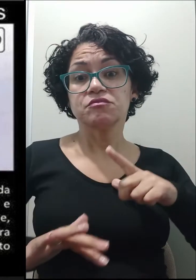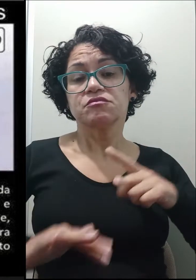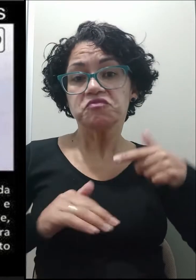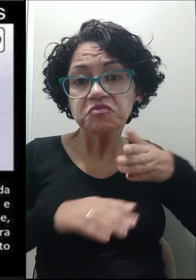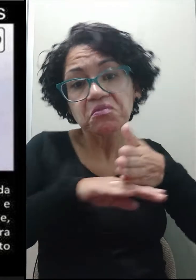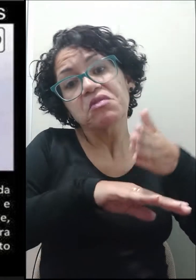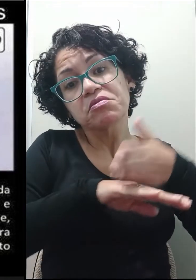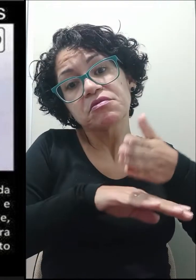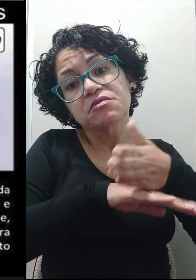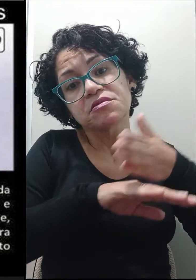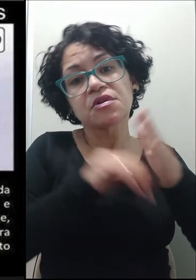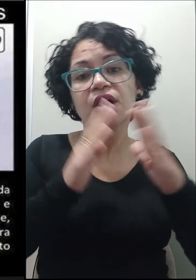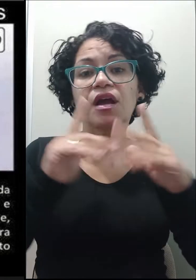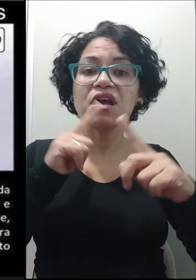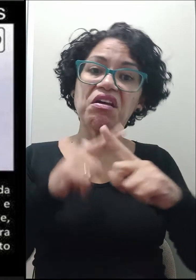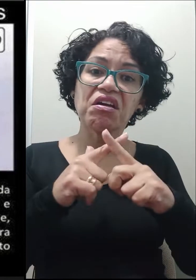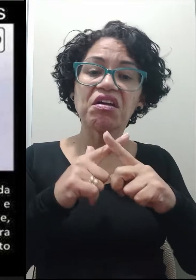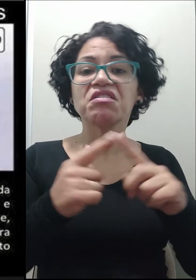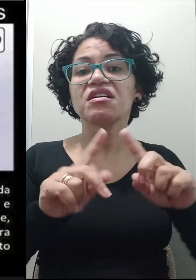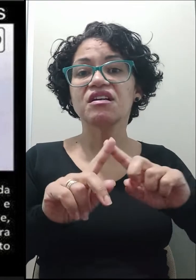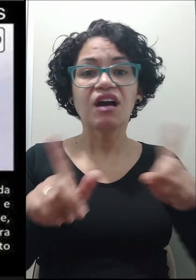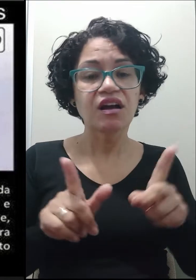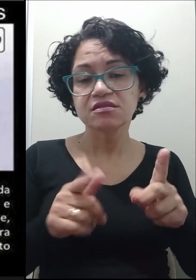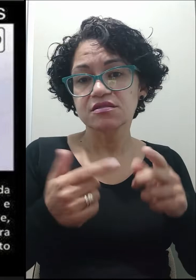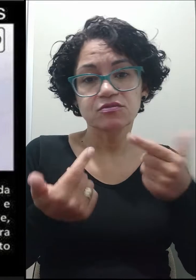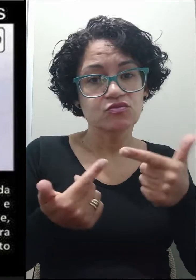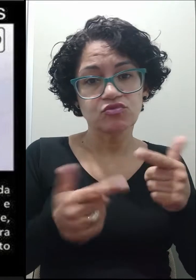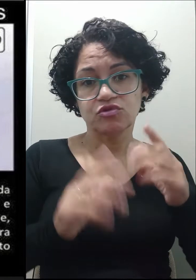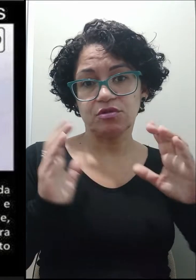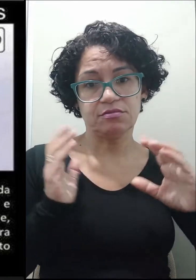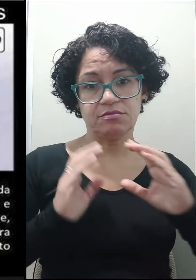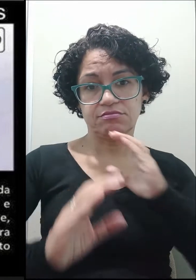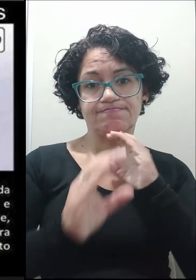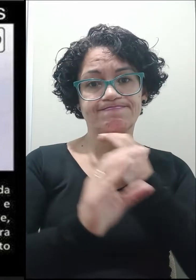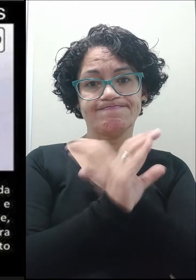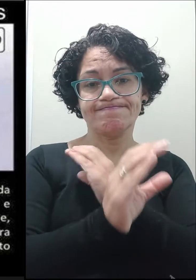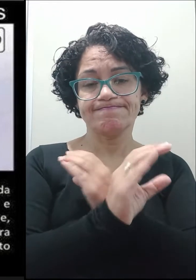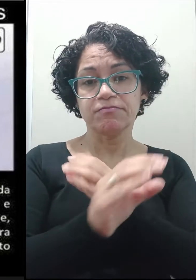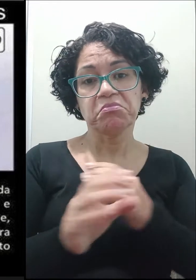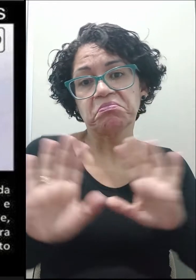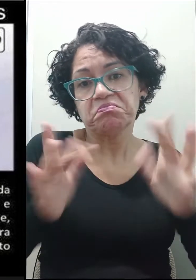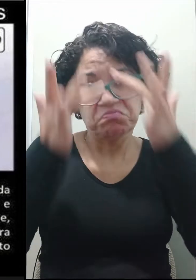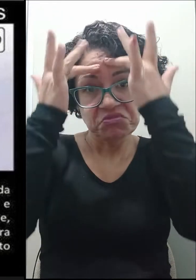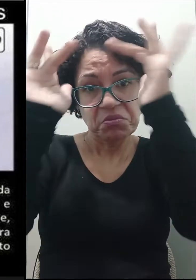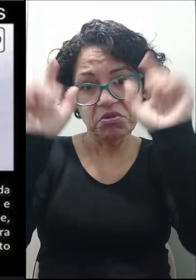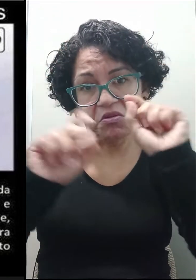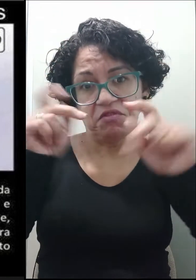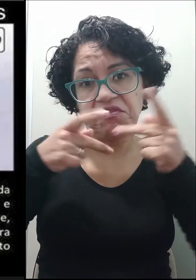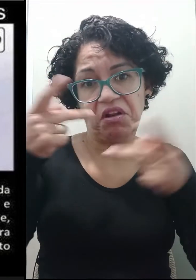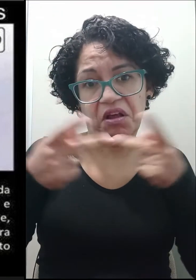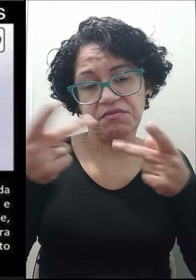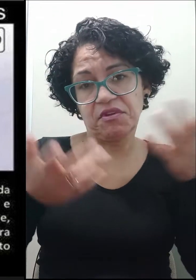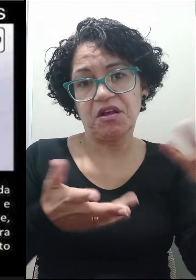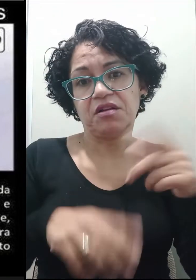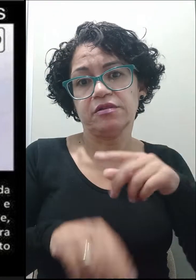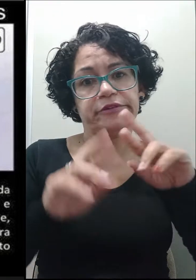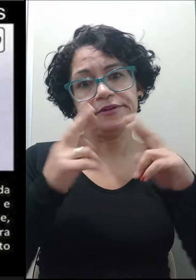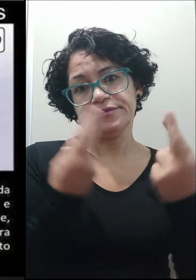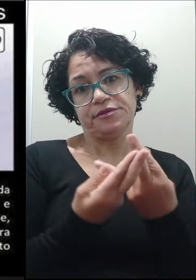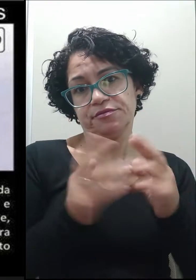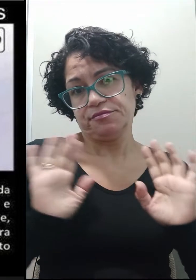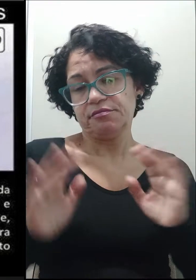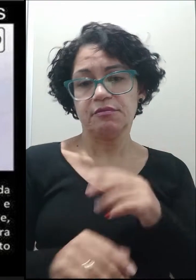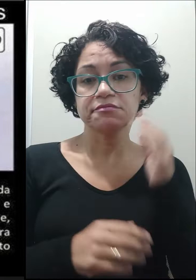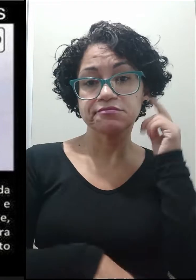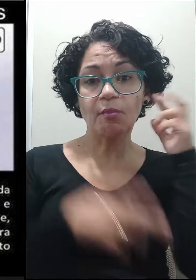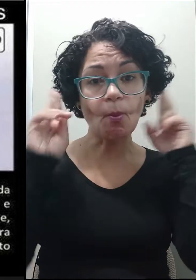fiéis, acompanhavam os pais à igreja quando crianças, mas não sabiam o que era dito na